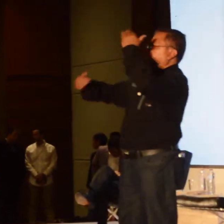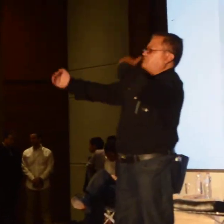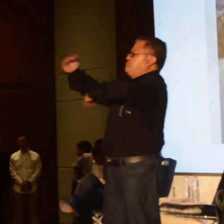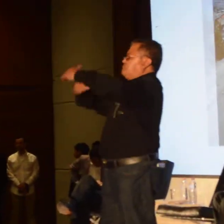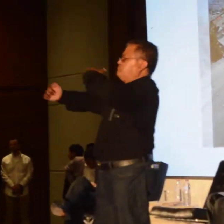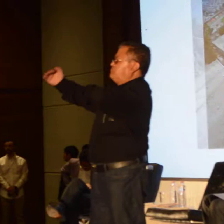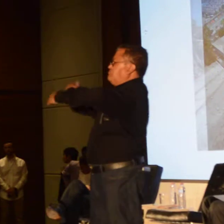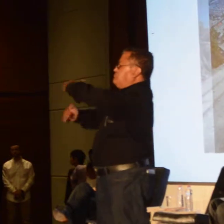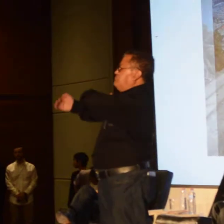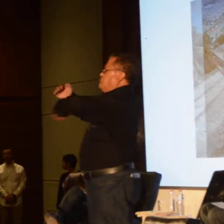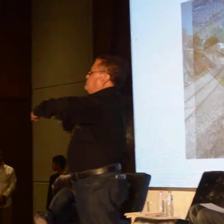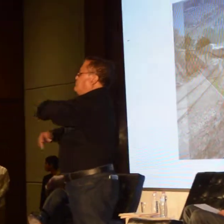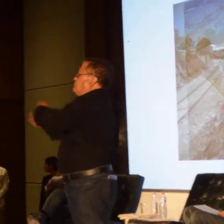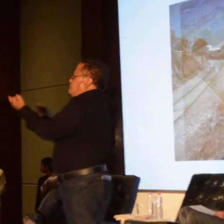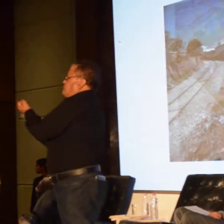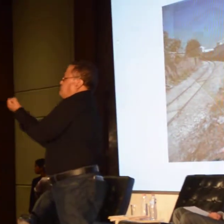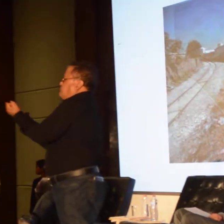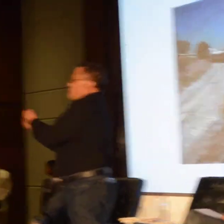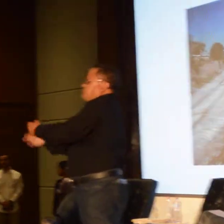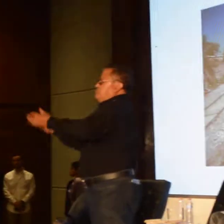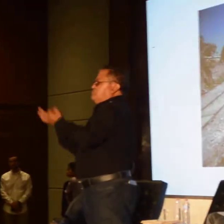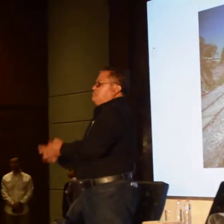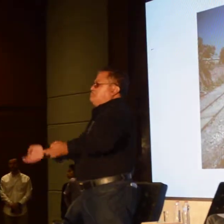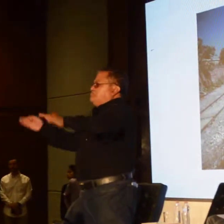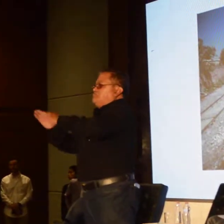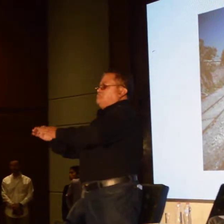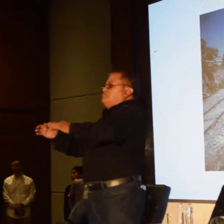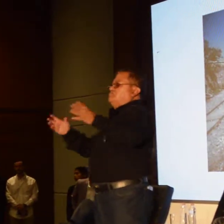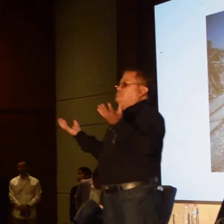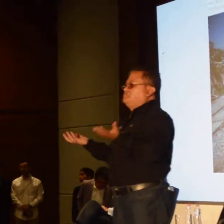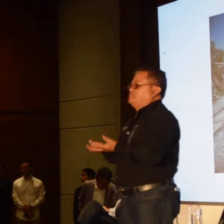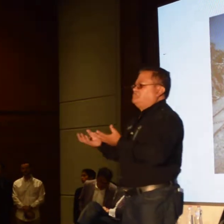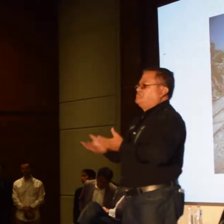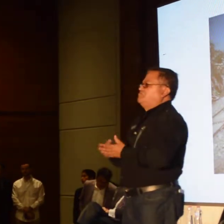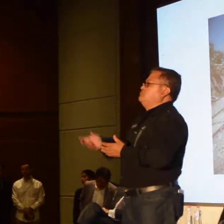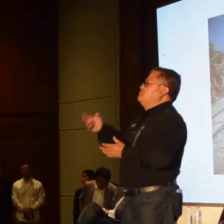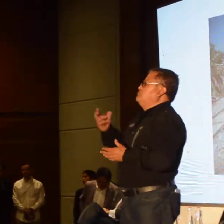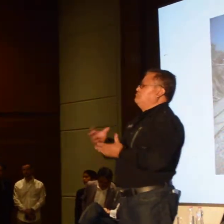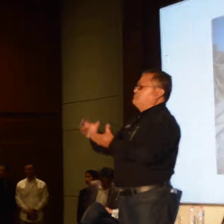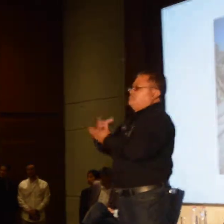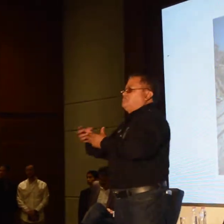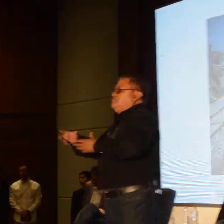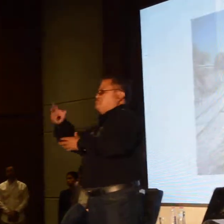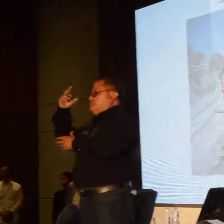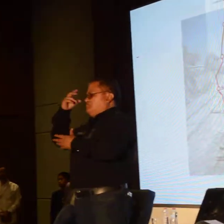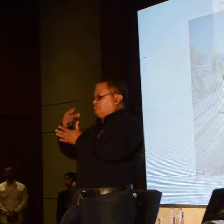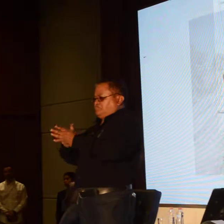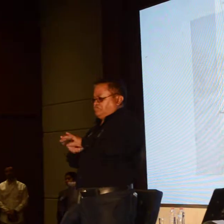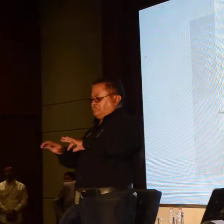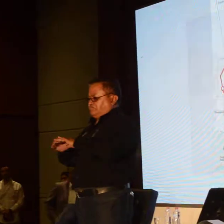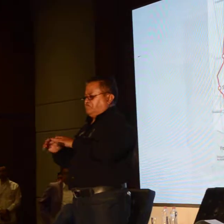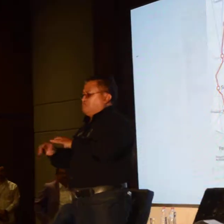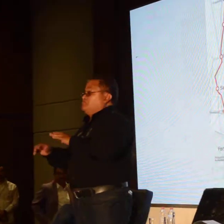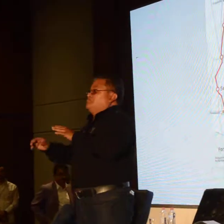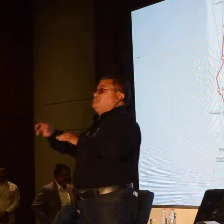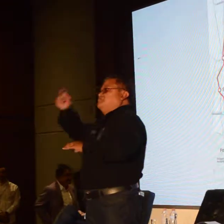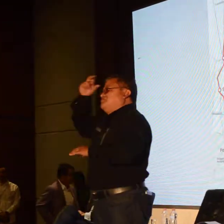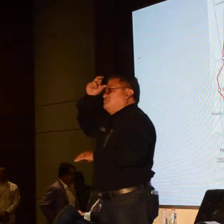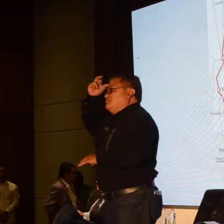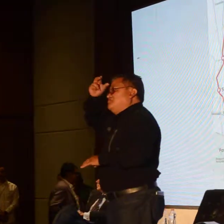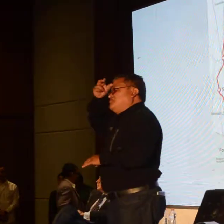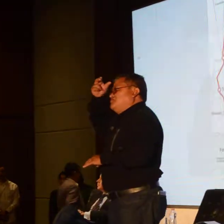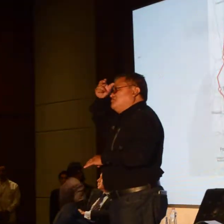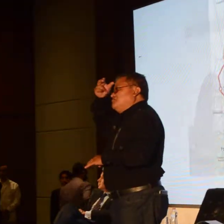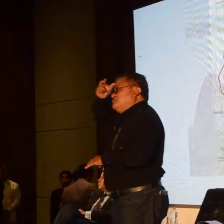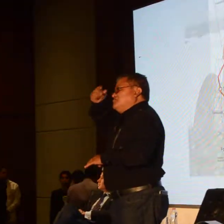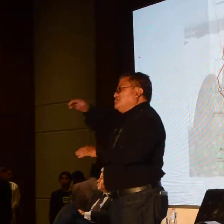generado todavía la certeza de su aplicación. La ciudad capital inteligente, con apoyo en el uso intensivo de las tecnologías de